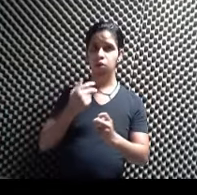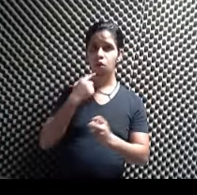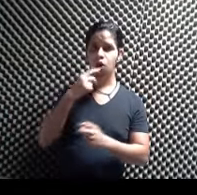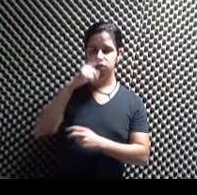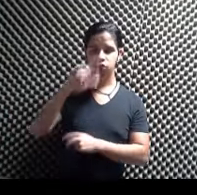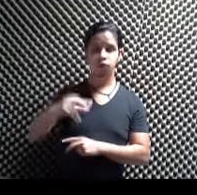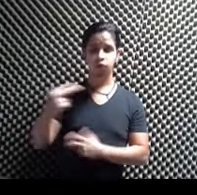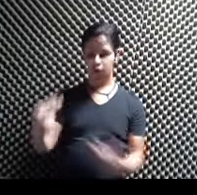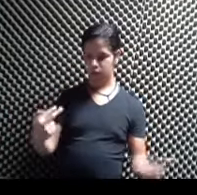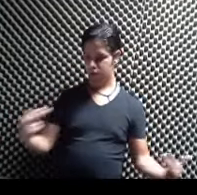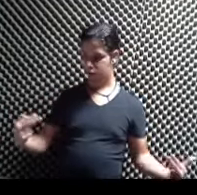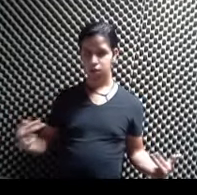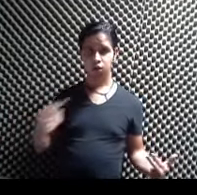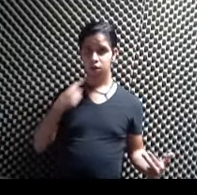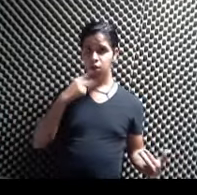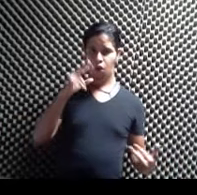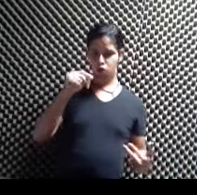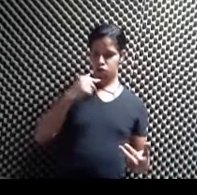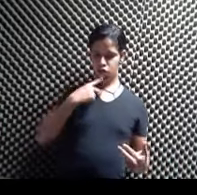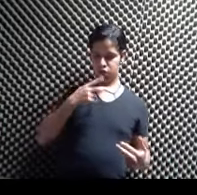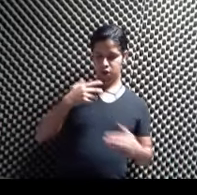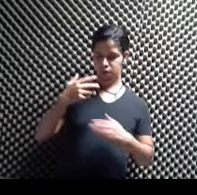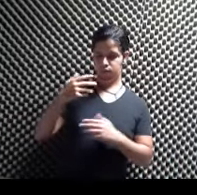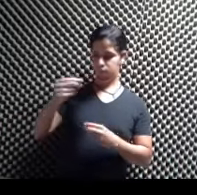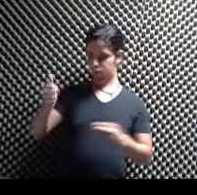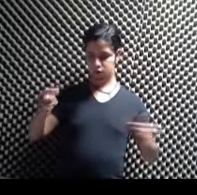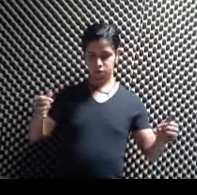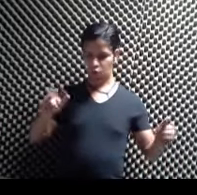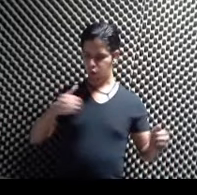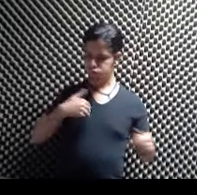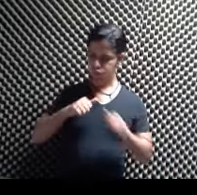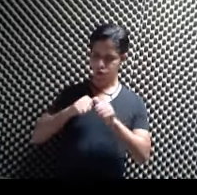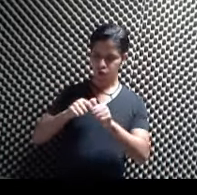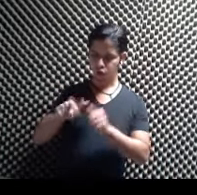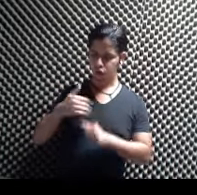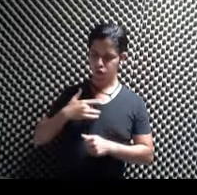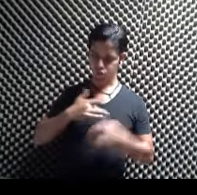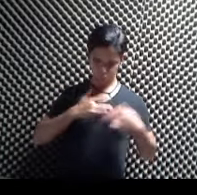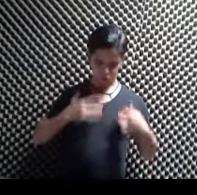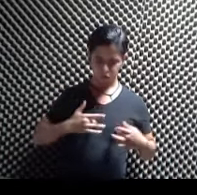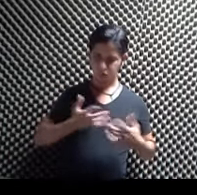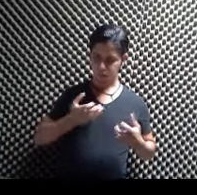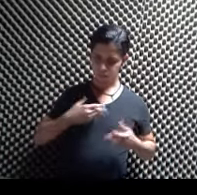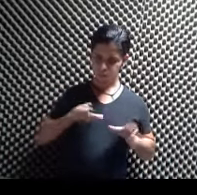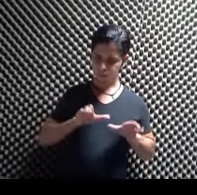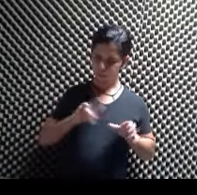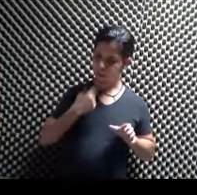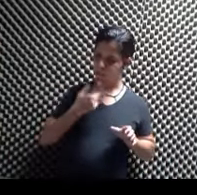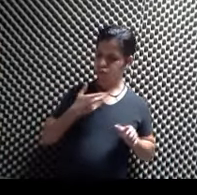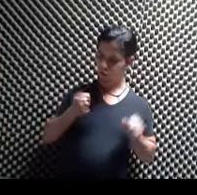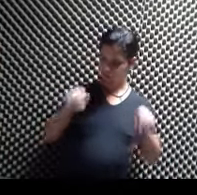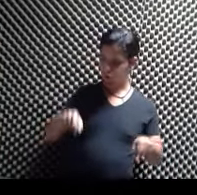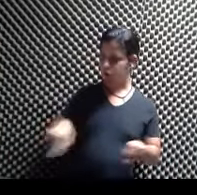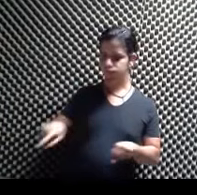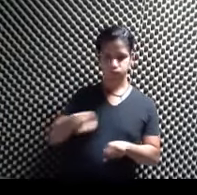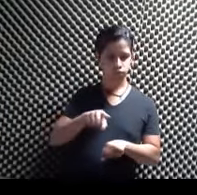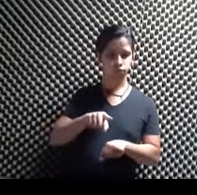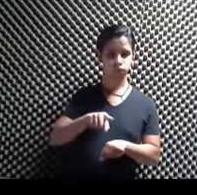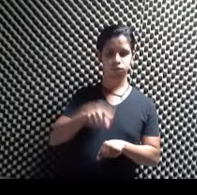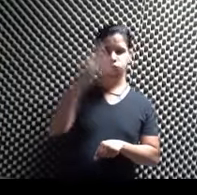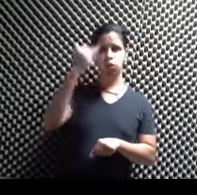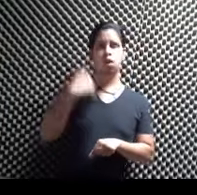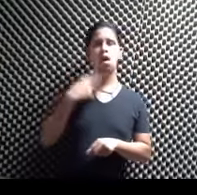continúen sus estudios, eso que tienen en su corazón de hacer, cuando grandes, ustedes pueden hacerlo. Porque realmente